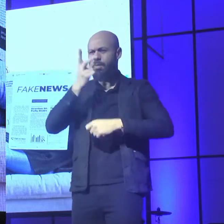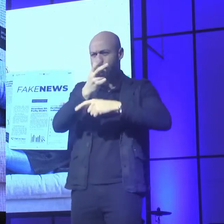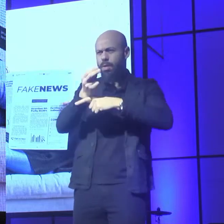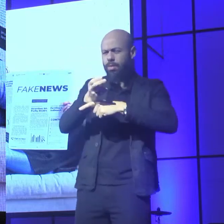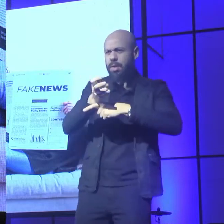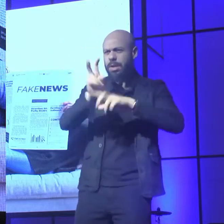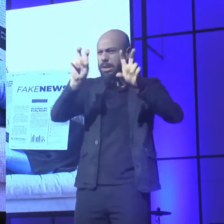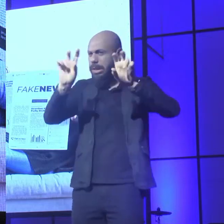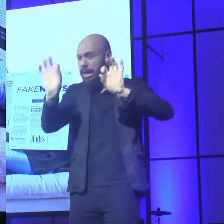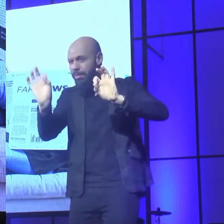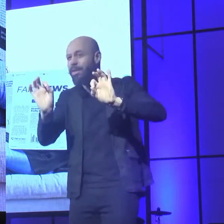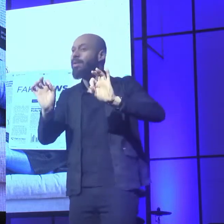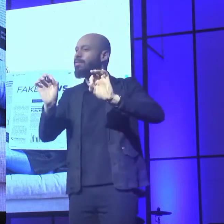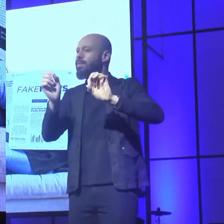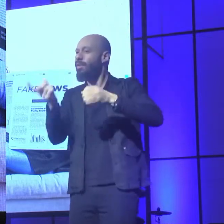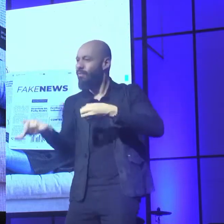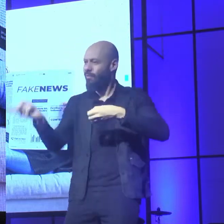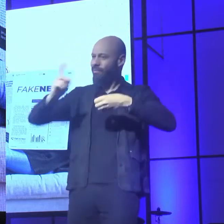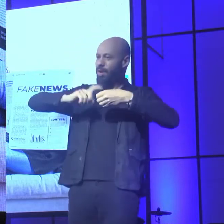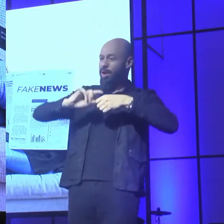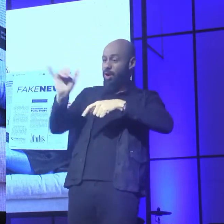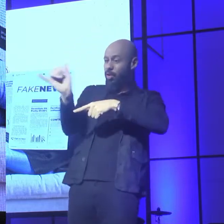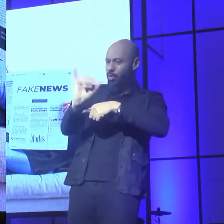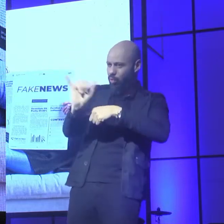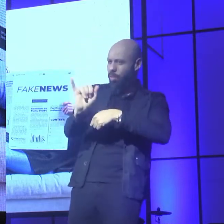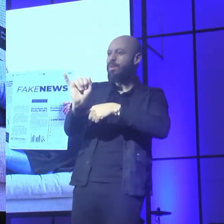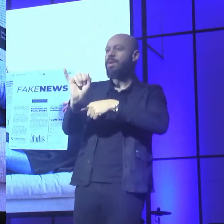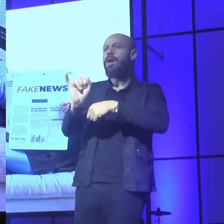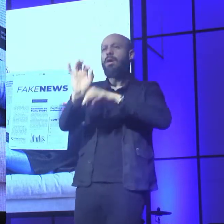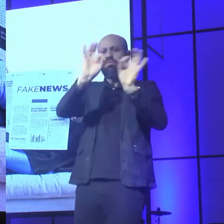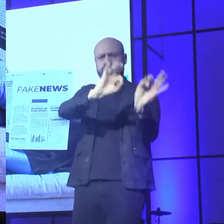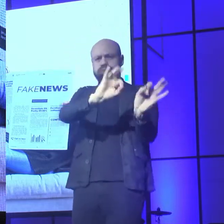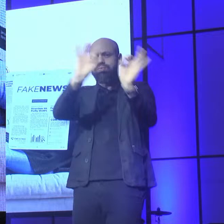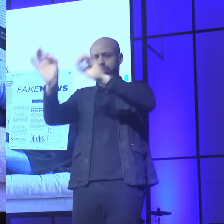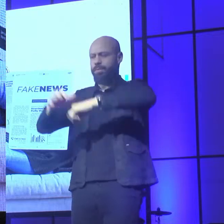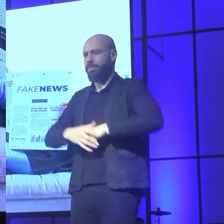falar a respeito de chega de notícias falsas.